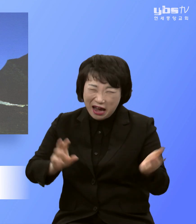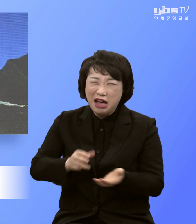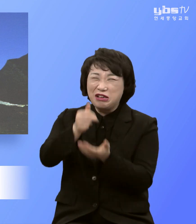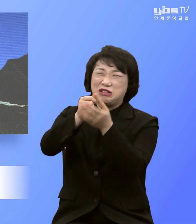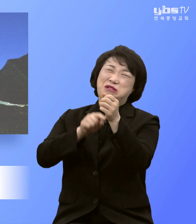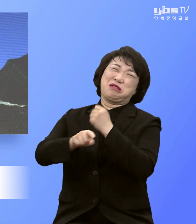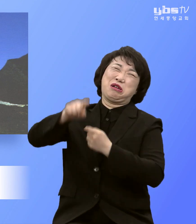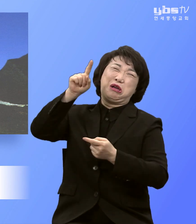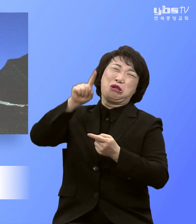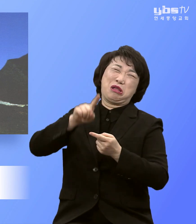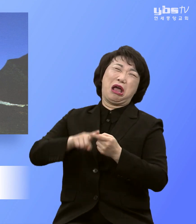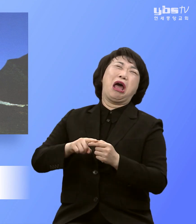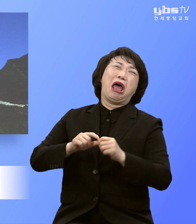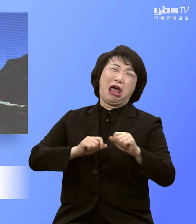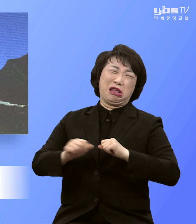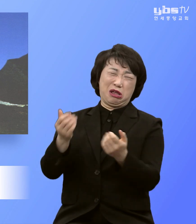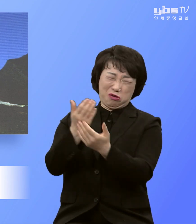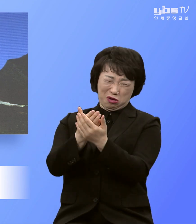죽든지